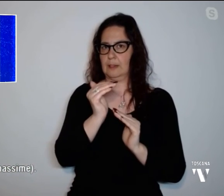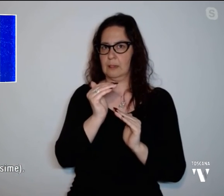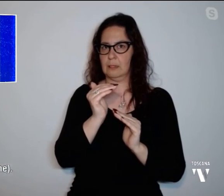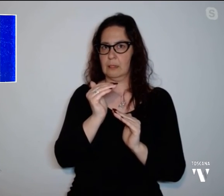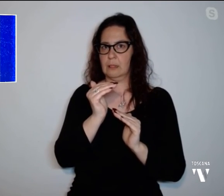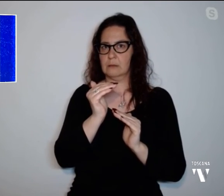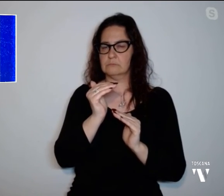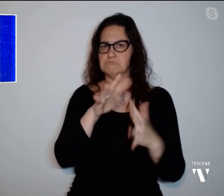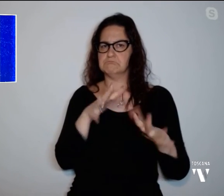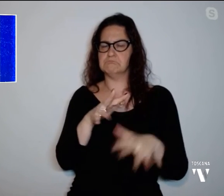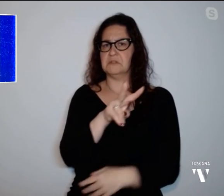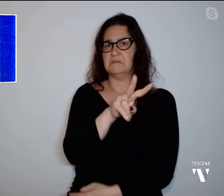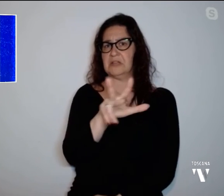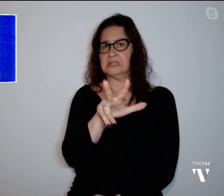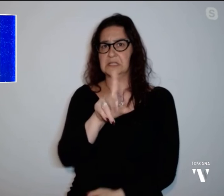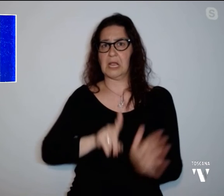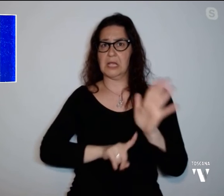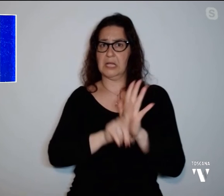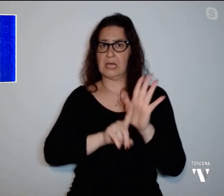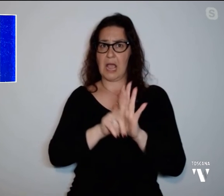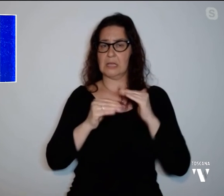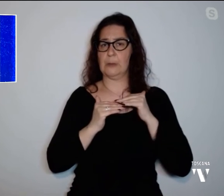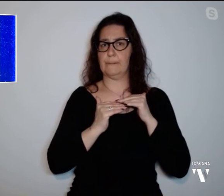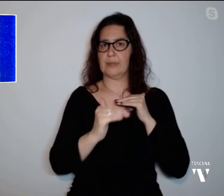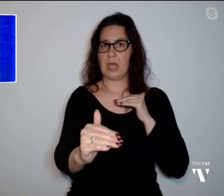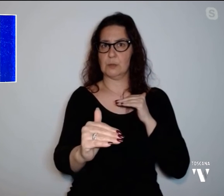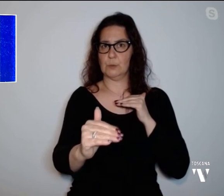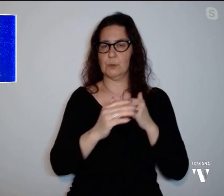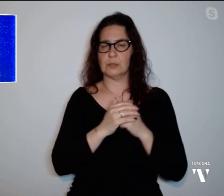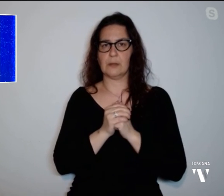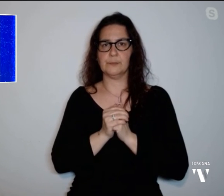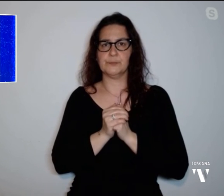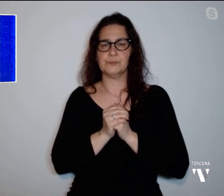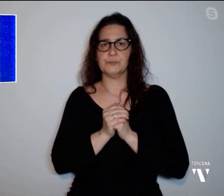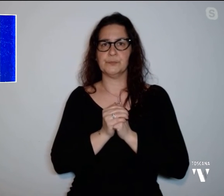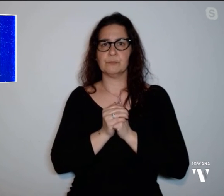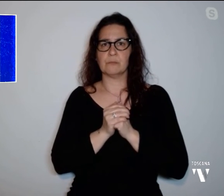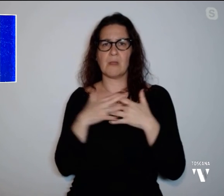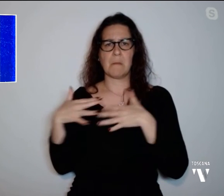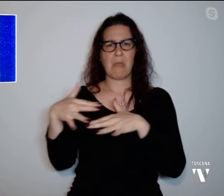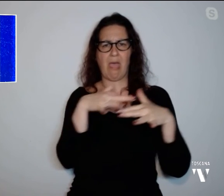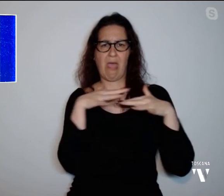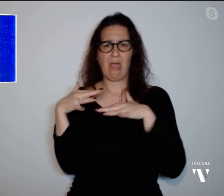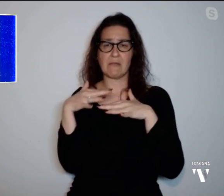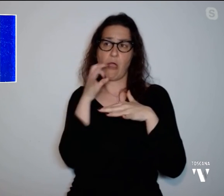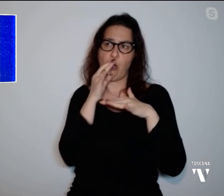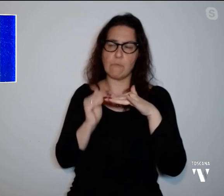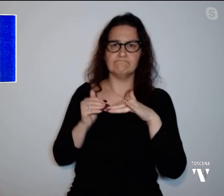attorno a 23 gradi nelle pianure interne, valori in media o leggermente